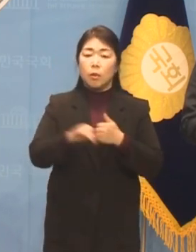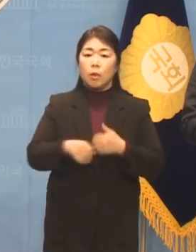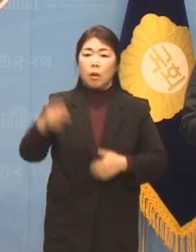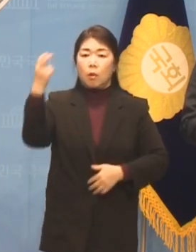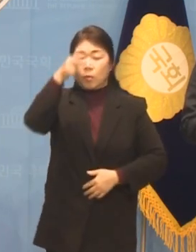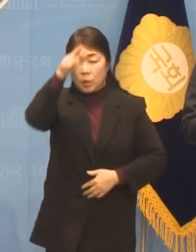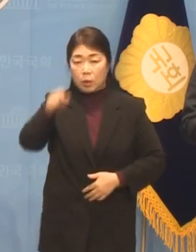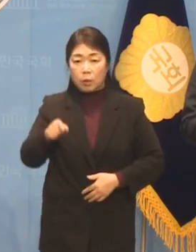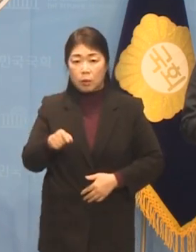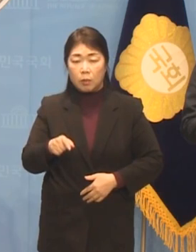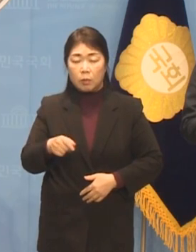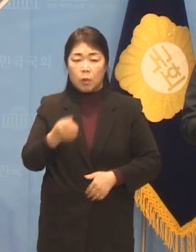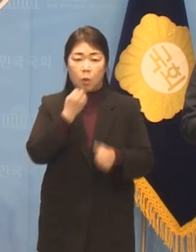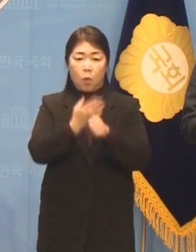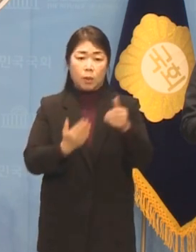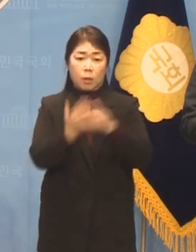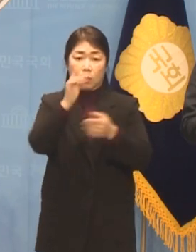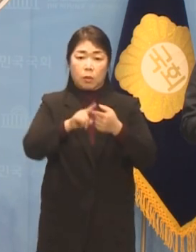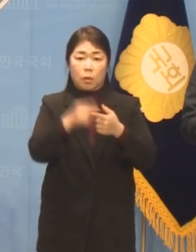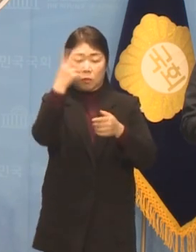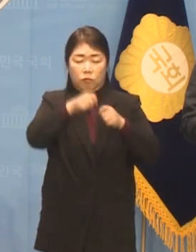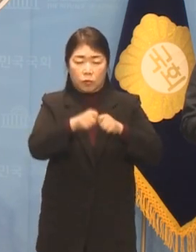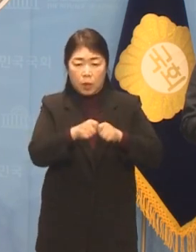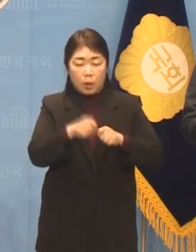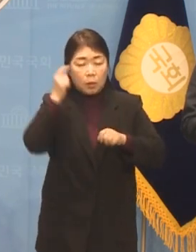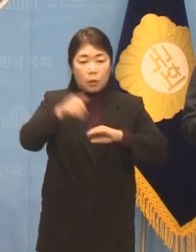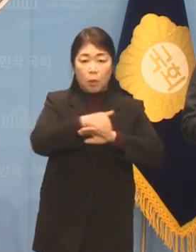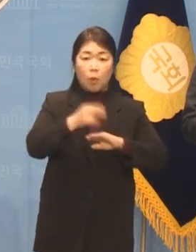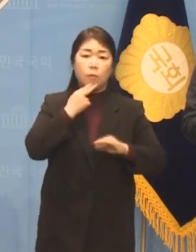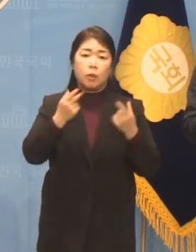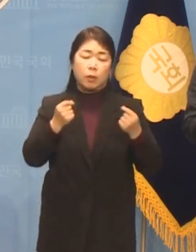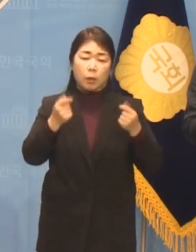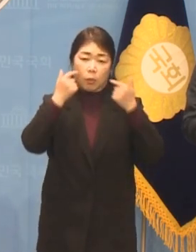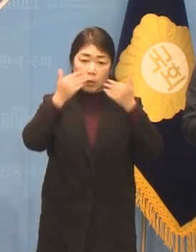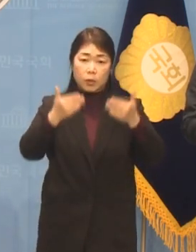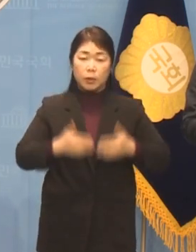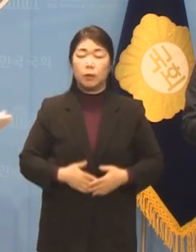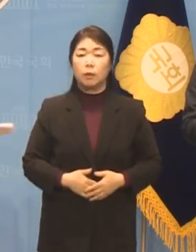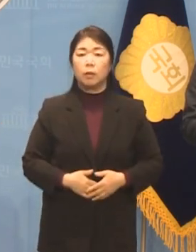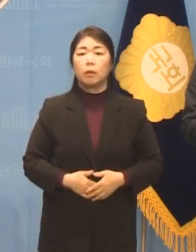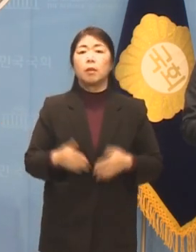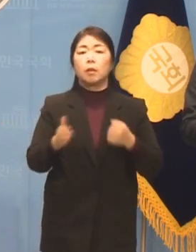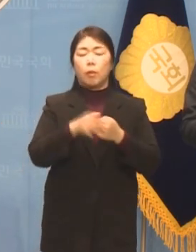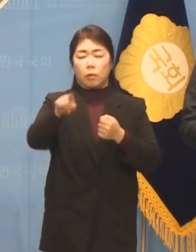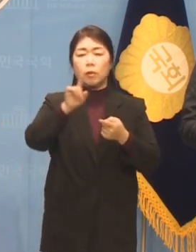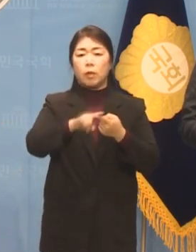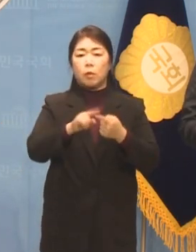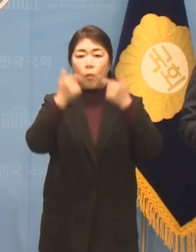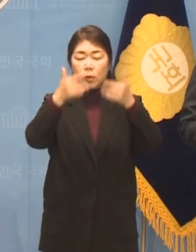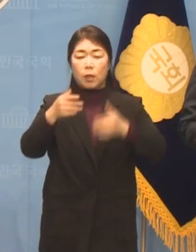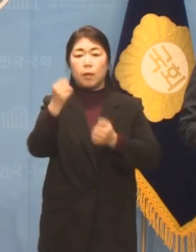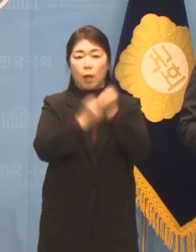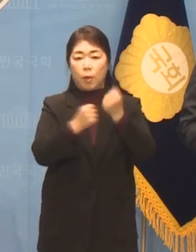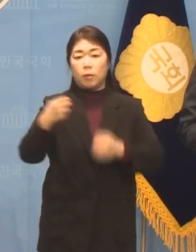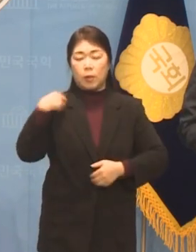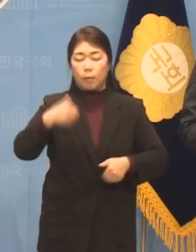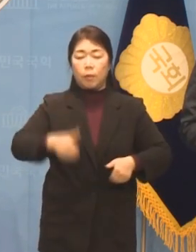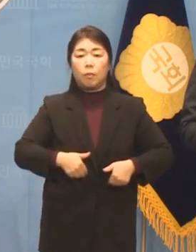의지가 없었음을 분명하게 보여줍니다. 이 부분에 대해서도 명확한 해명과 함께 책임을 져야 할